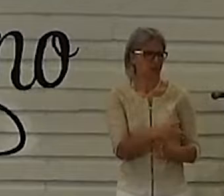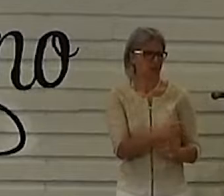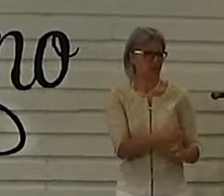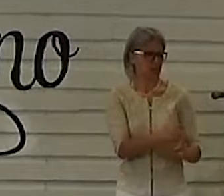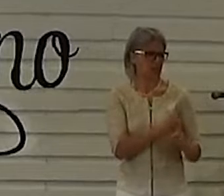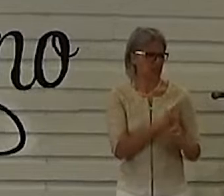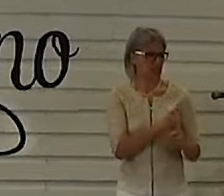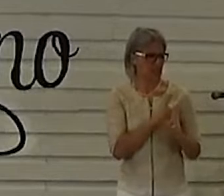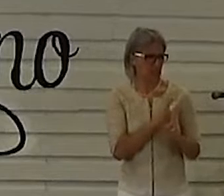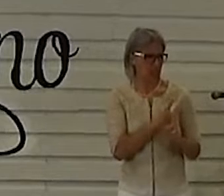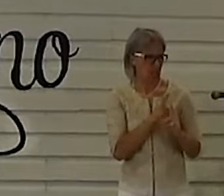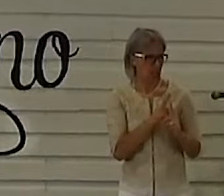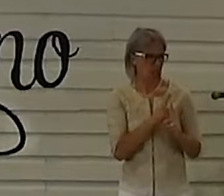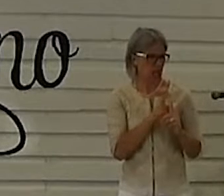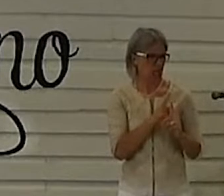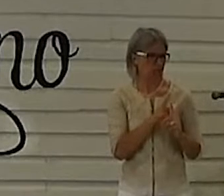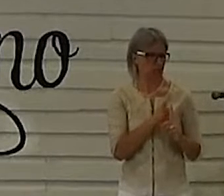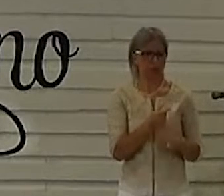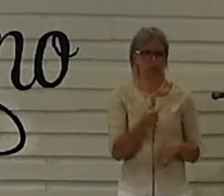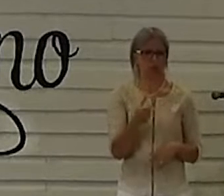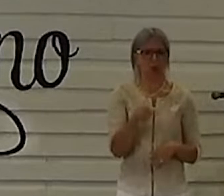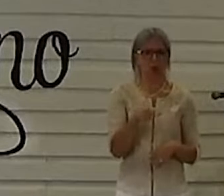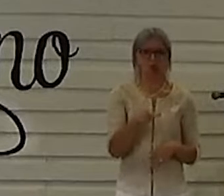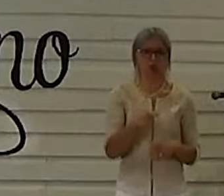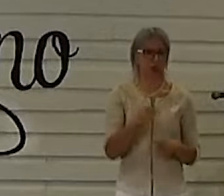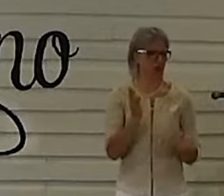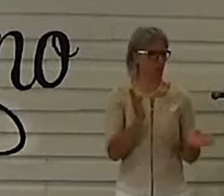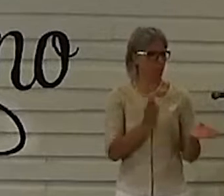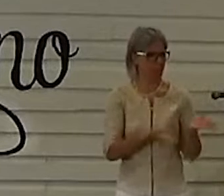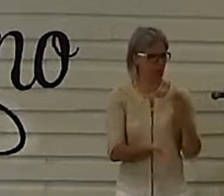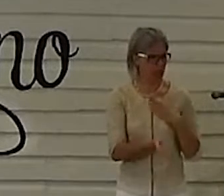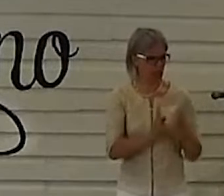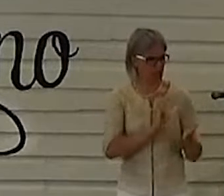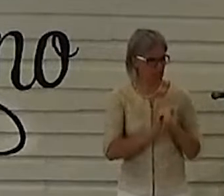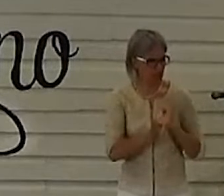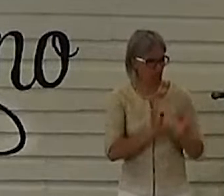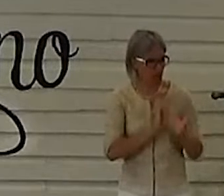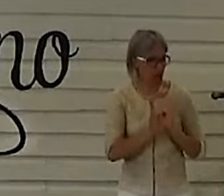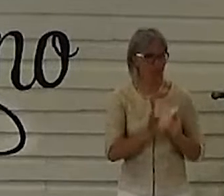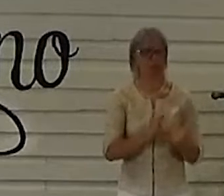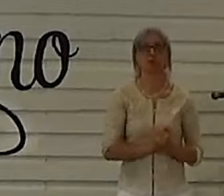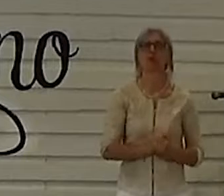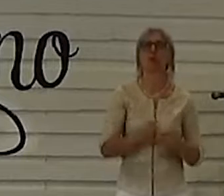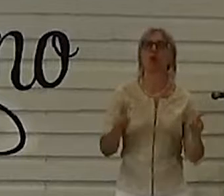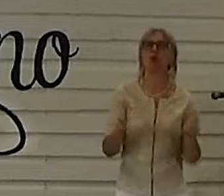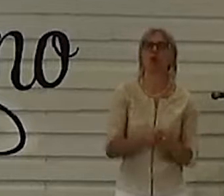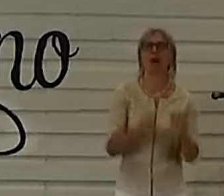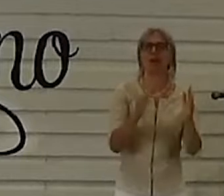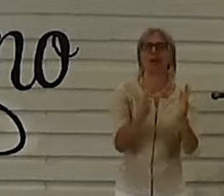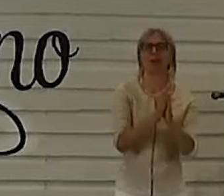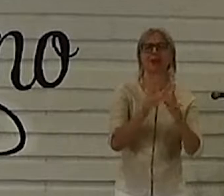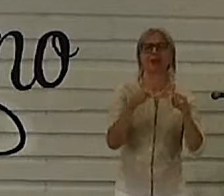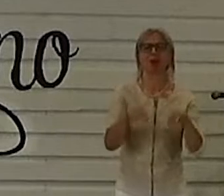credo, permettetemelo di dire, che la Chiesa oggi ha bisogno di acquistare una nuova vista.